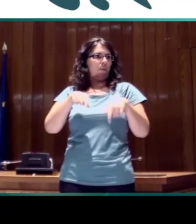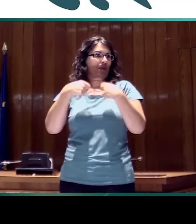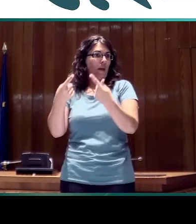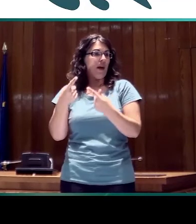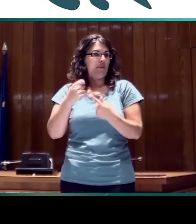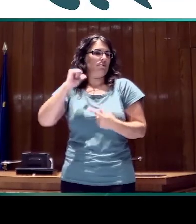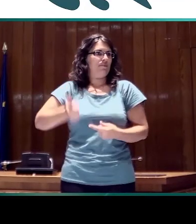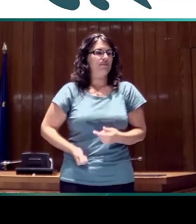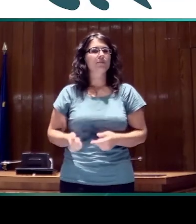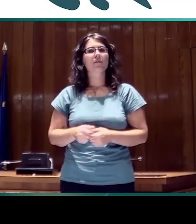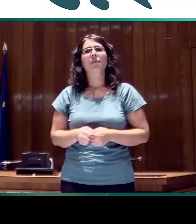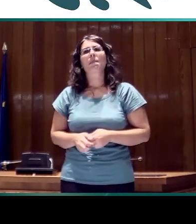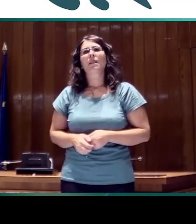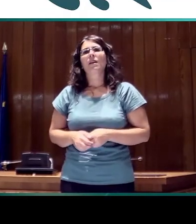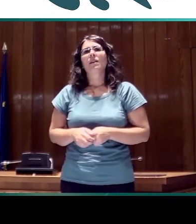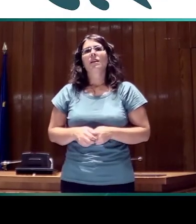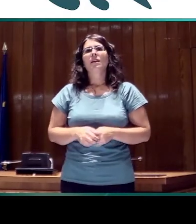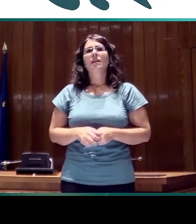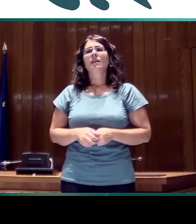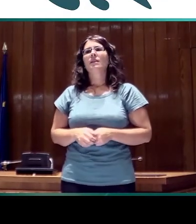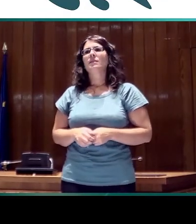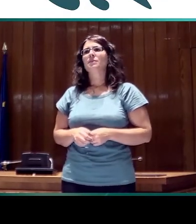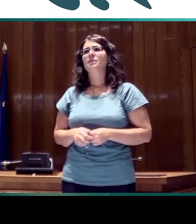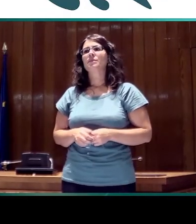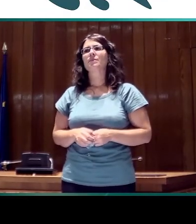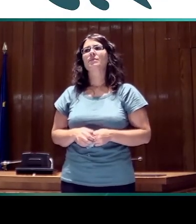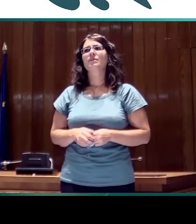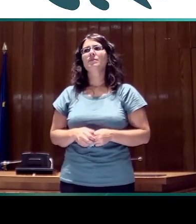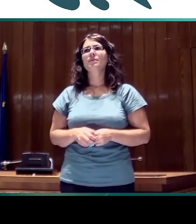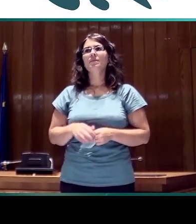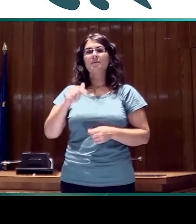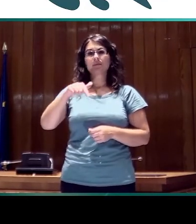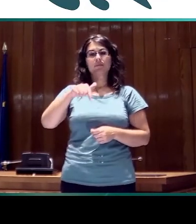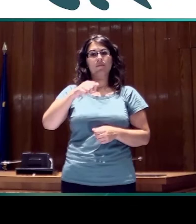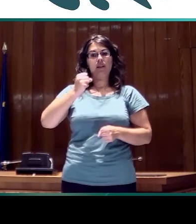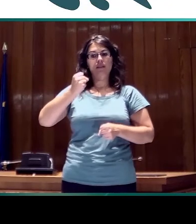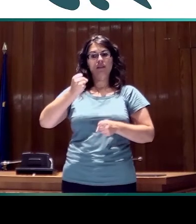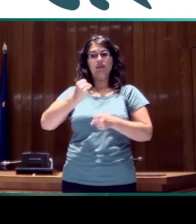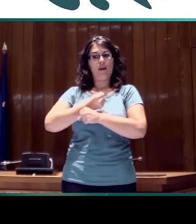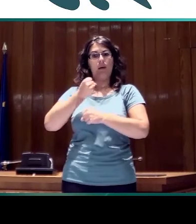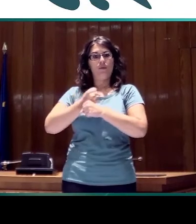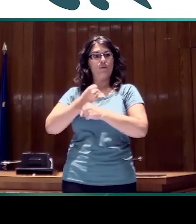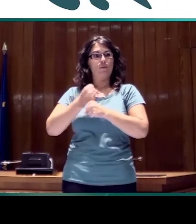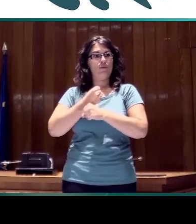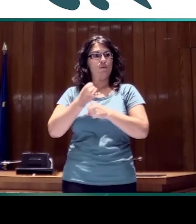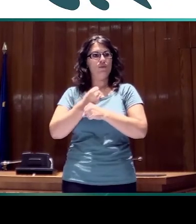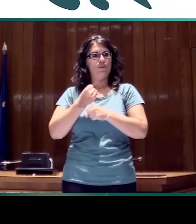línea de trabajo la que estamos estrechando fuerte lazos lazos que son